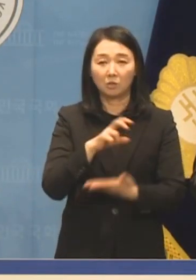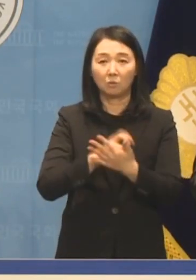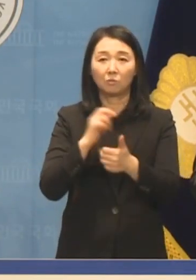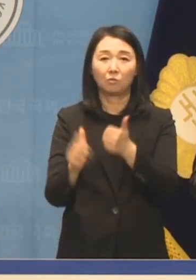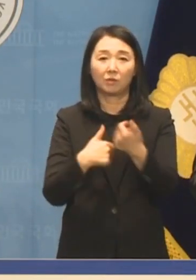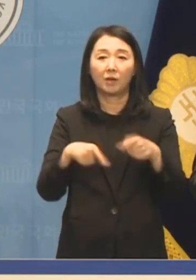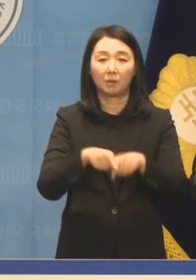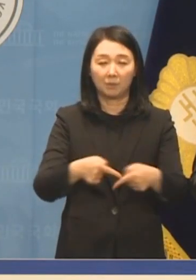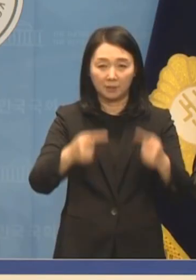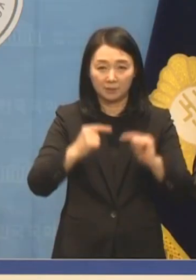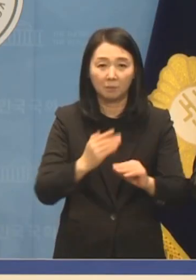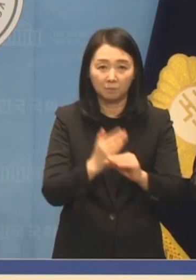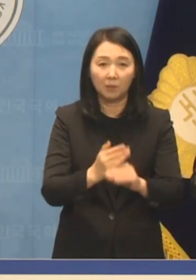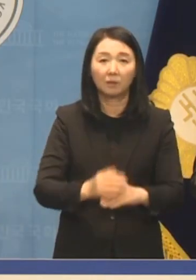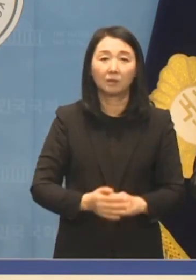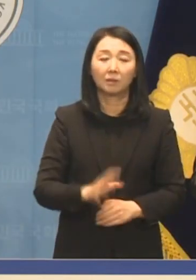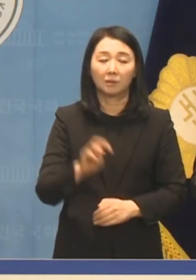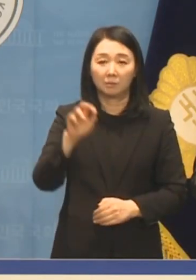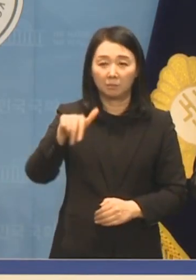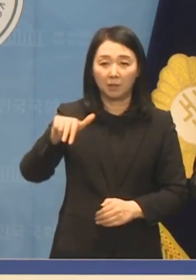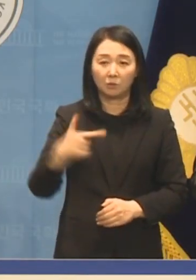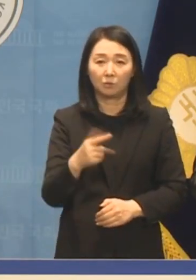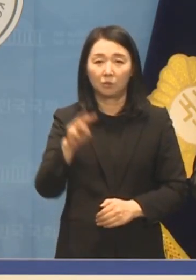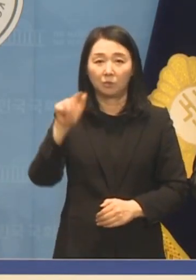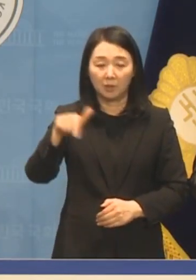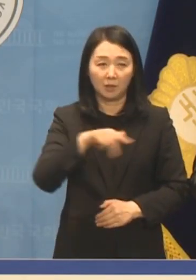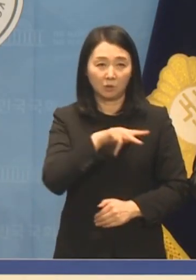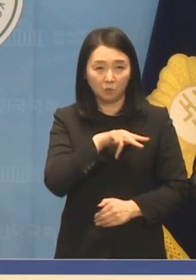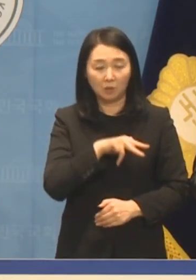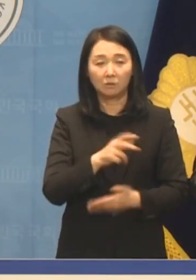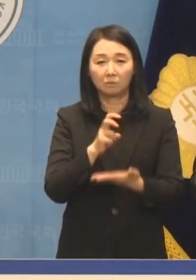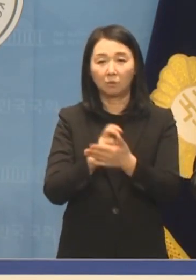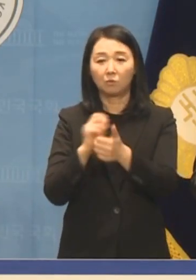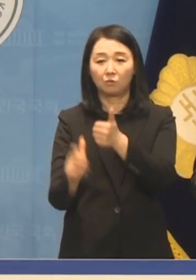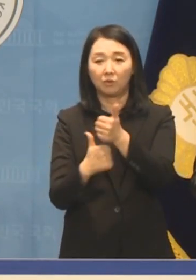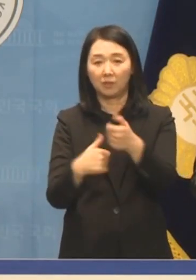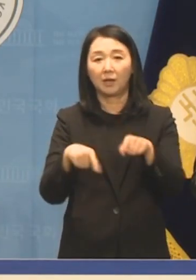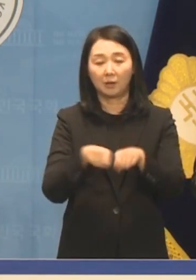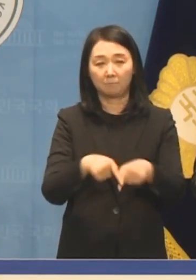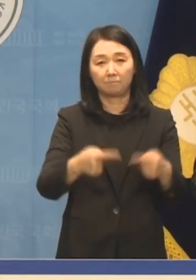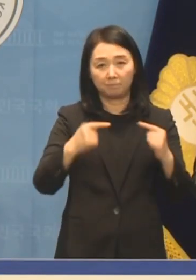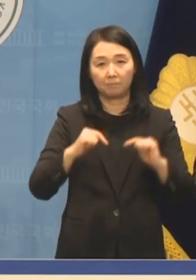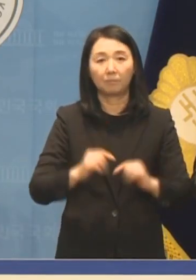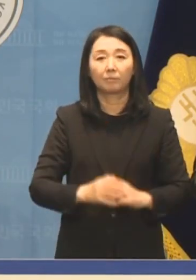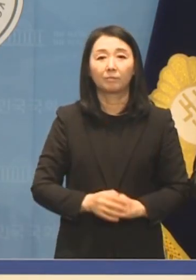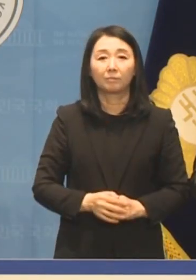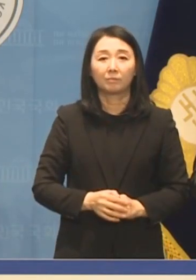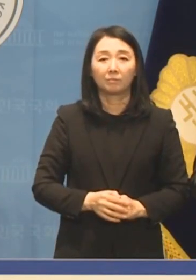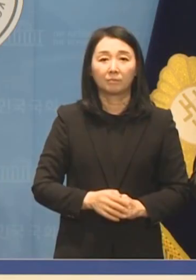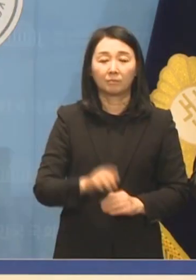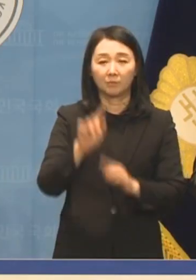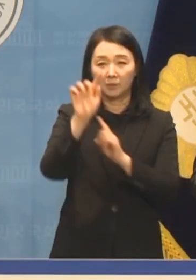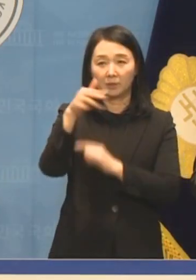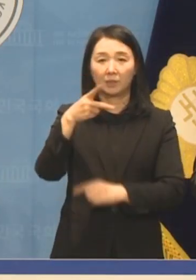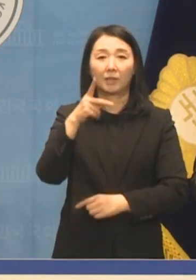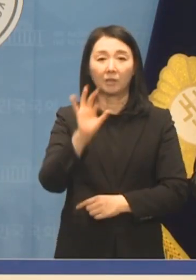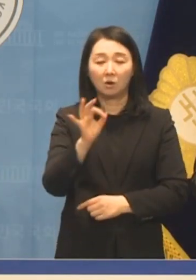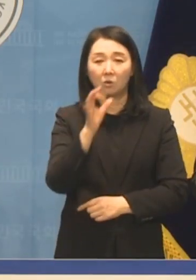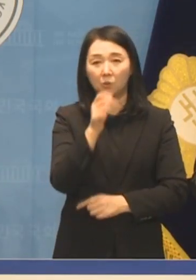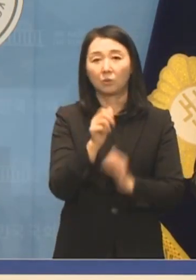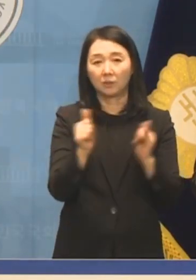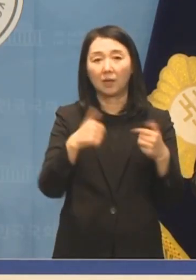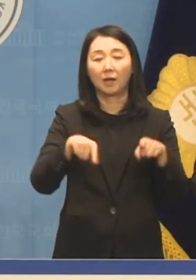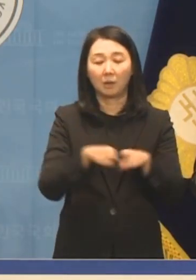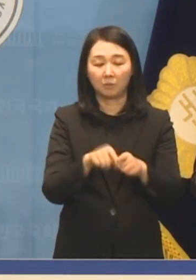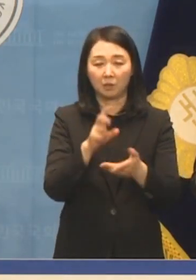함께 해주시고 계시고, 박균택 의원님이 법률위원장으로 함께 해주고 계시고, 이태영